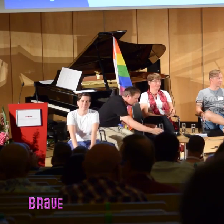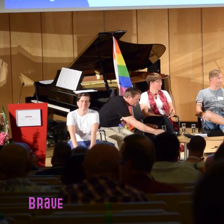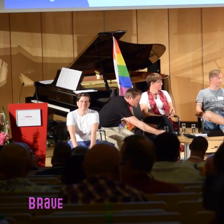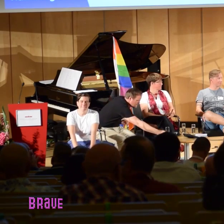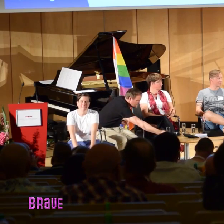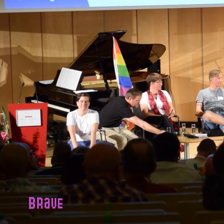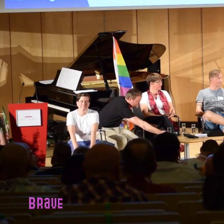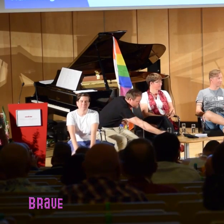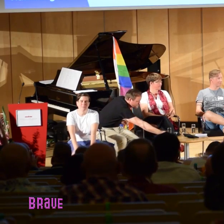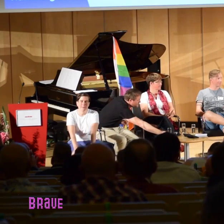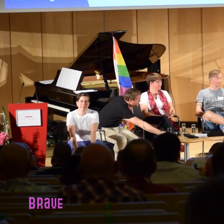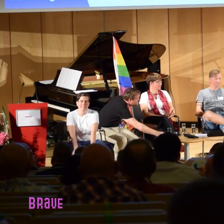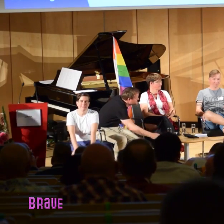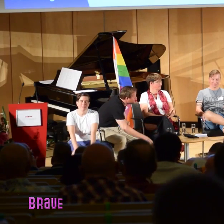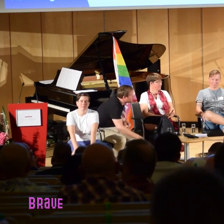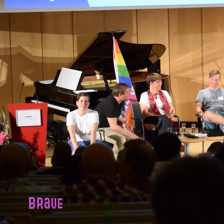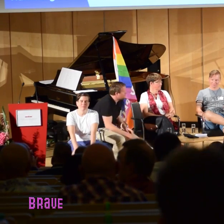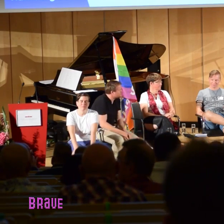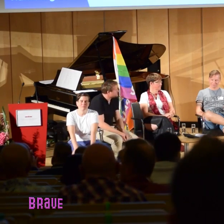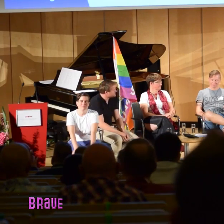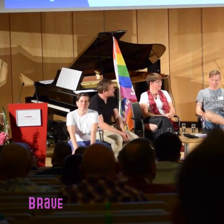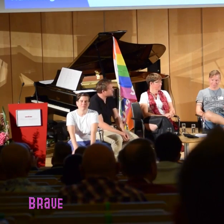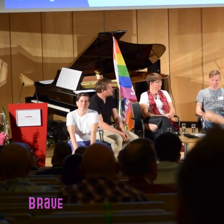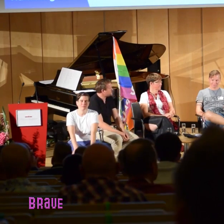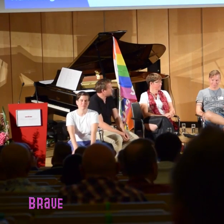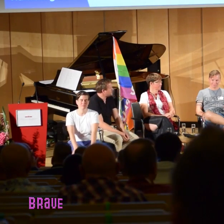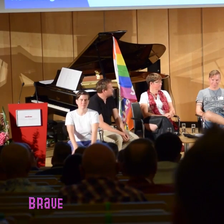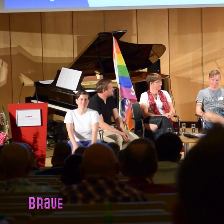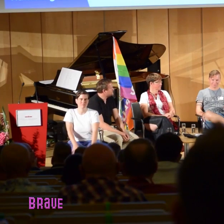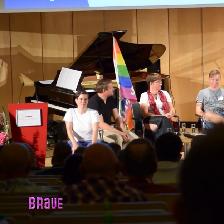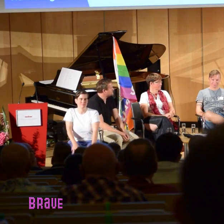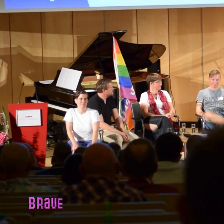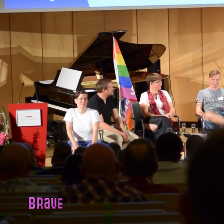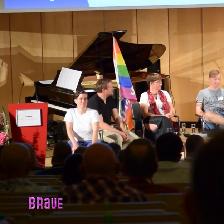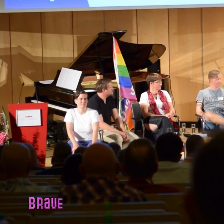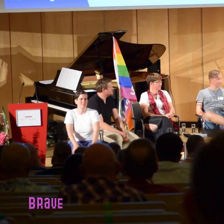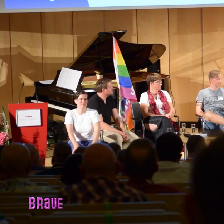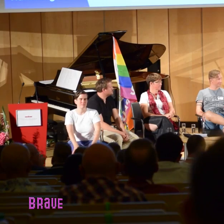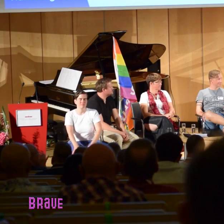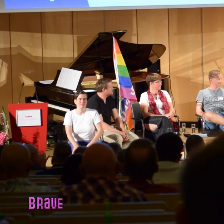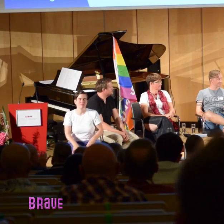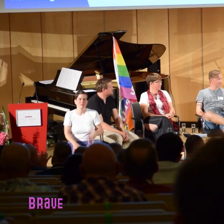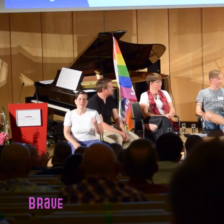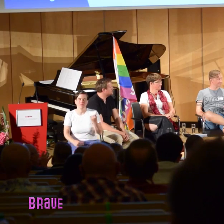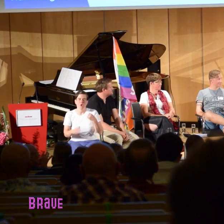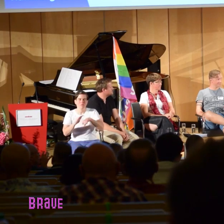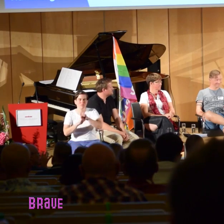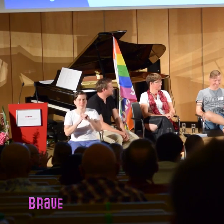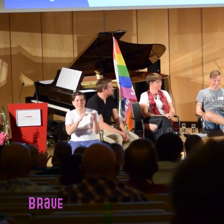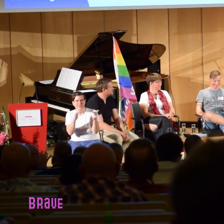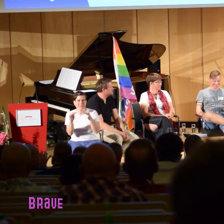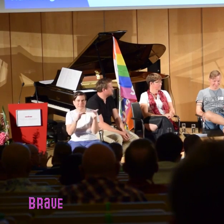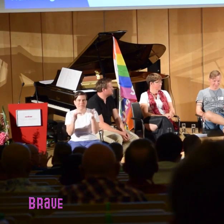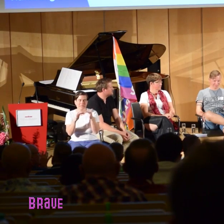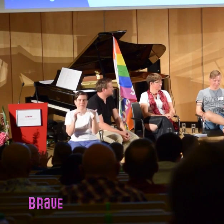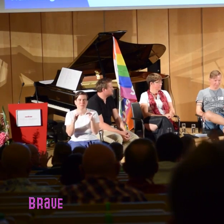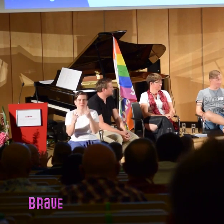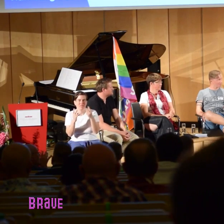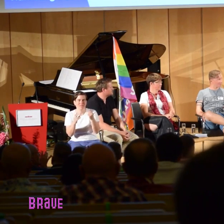Entscheidend ist auf dem Platz, sagt man, glaube ich, im Fußball ja auch. Ne? Also da, wo es dann wirklich zur Sache geht, wo dann wirklich Maßnahmen gemacht, geplant, besprochen